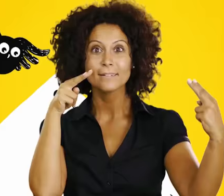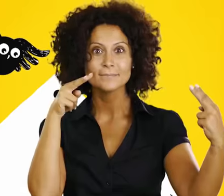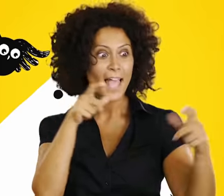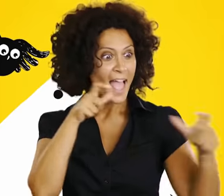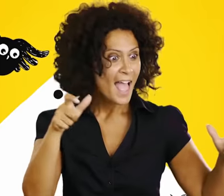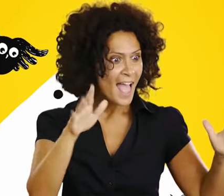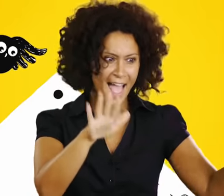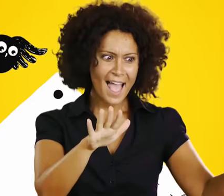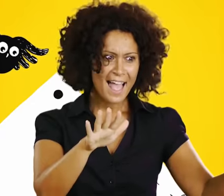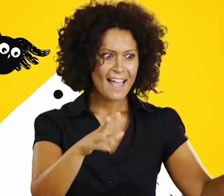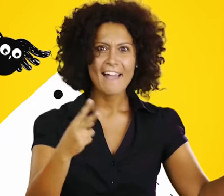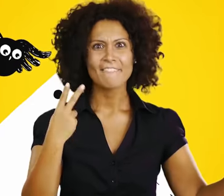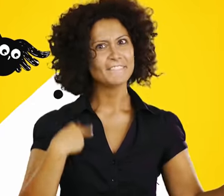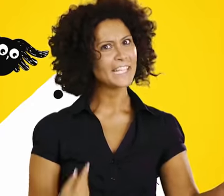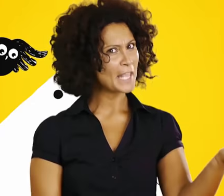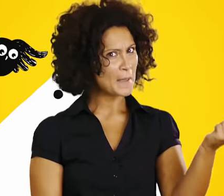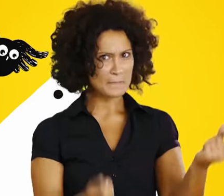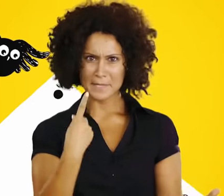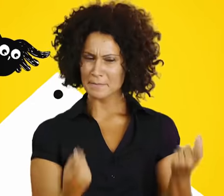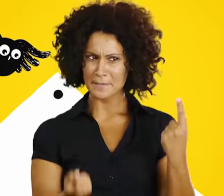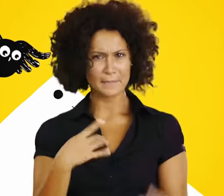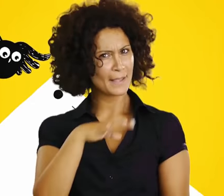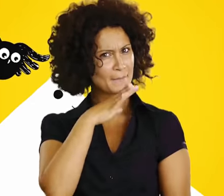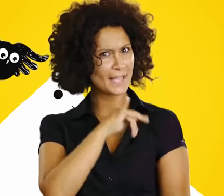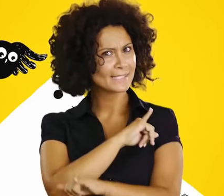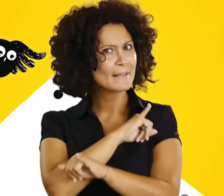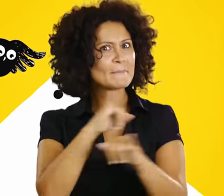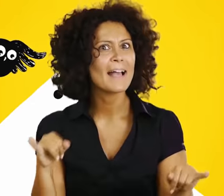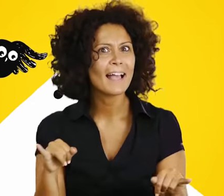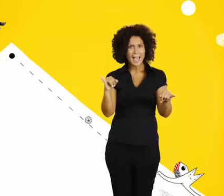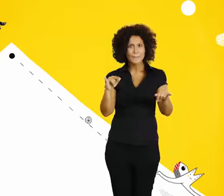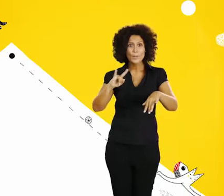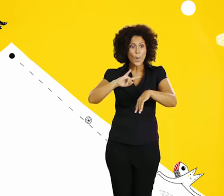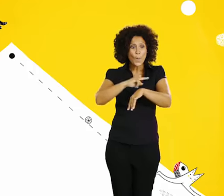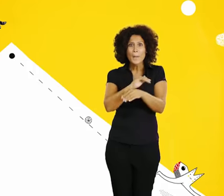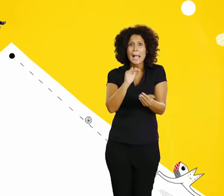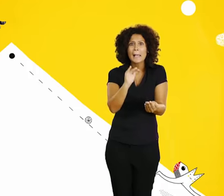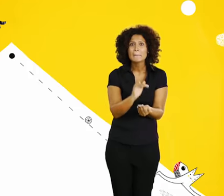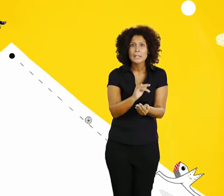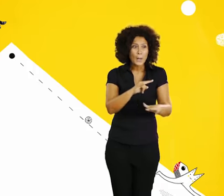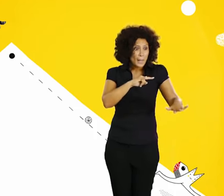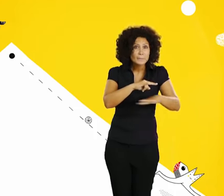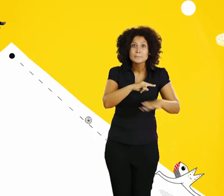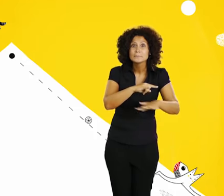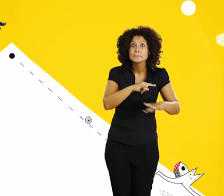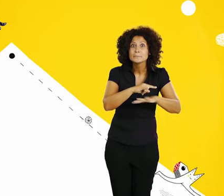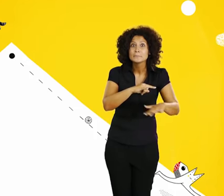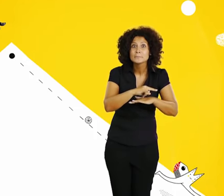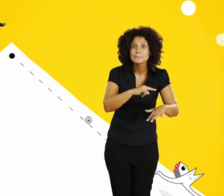incontrò Civetta, che dall'alto le gridò: «Non si è mai visto abbastanza nella vita! Una sciocca